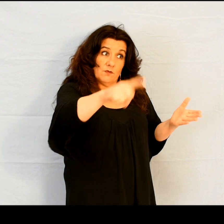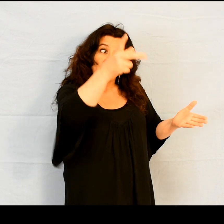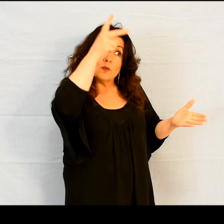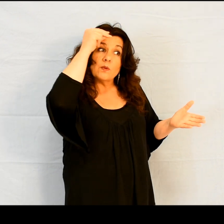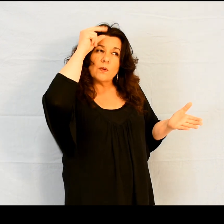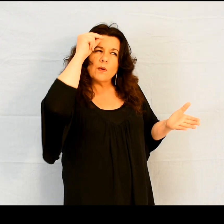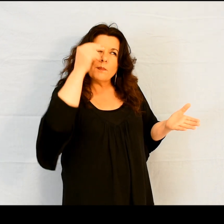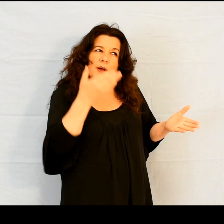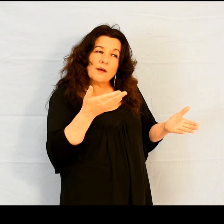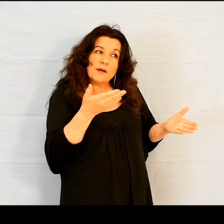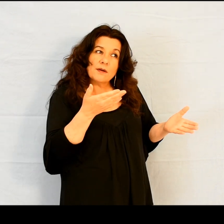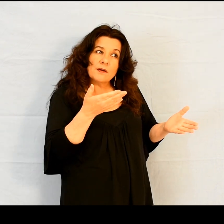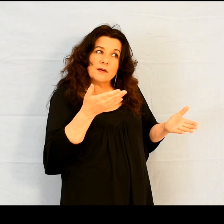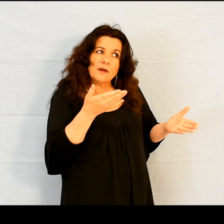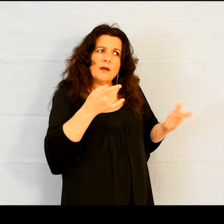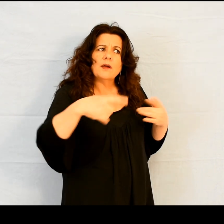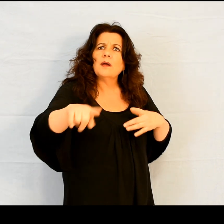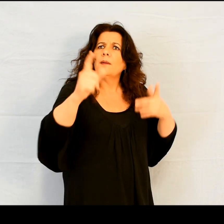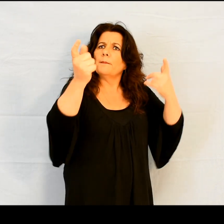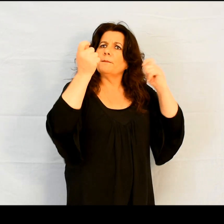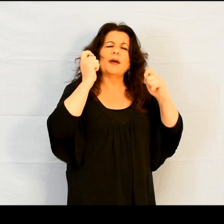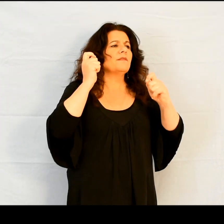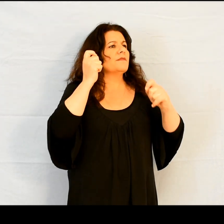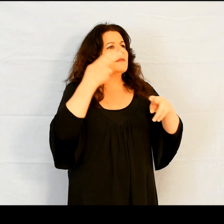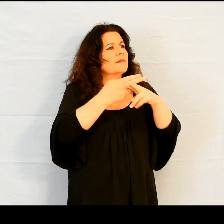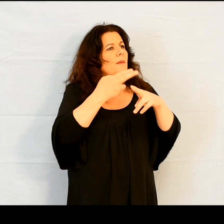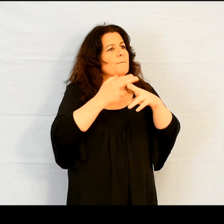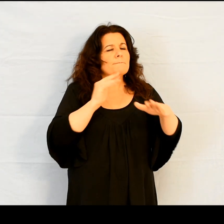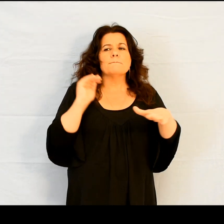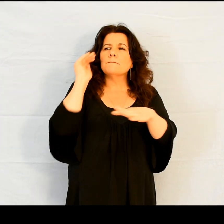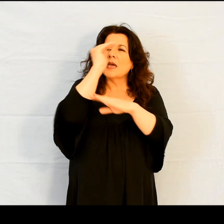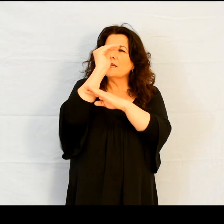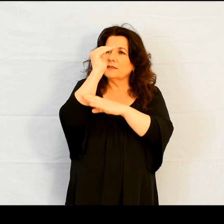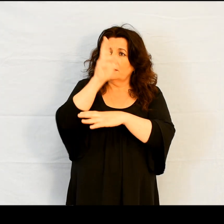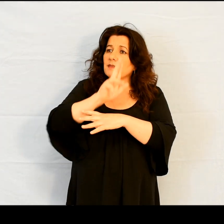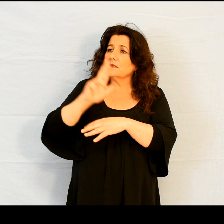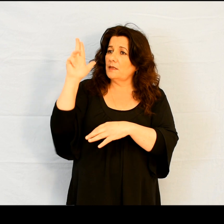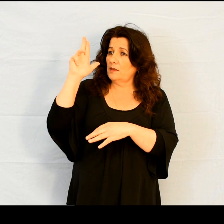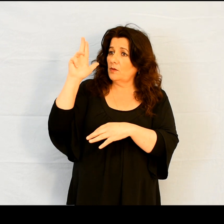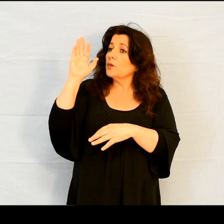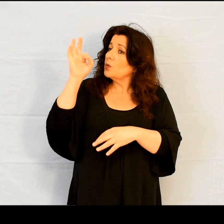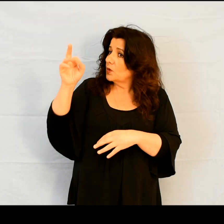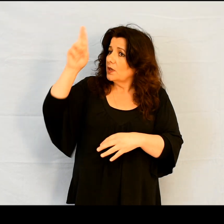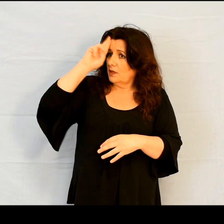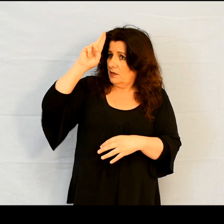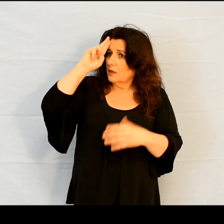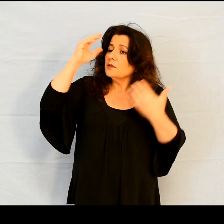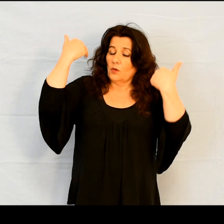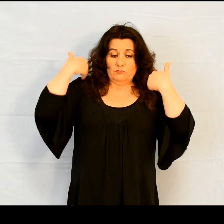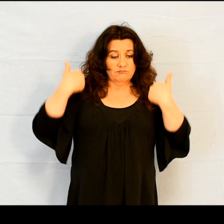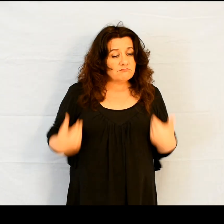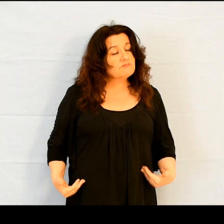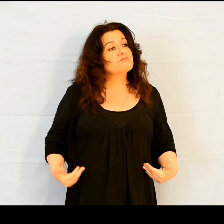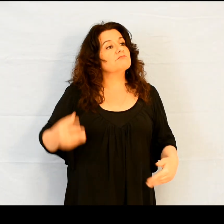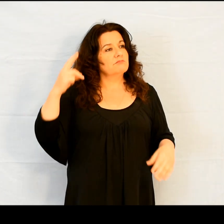Vous m'appelez Maître et Seigneur, et vous avez raison, car je le suis.